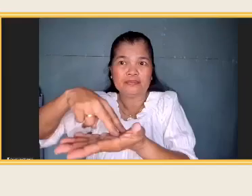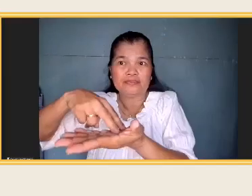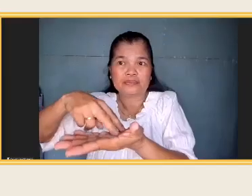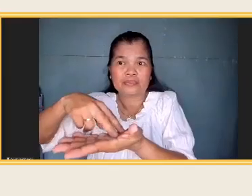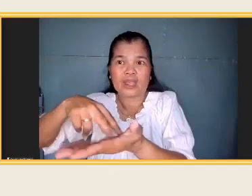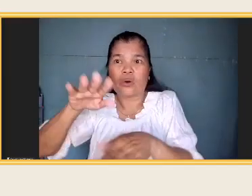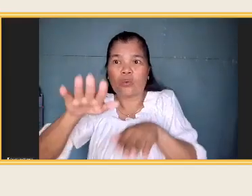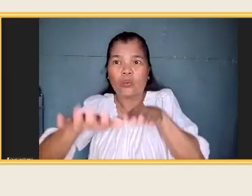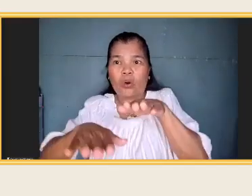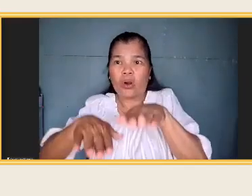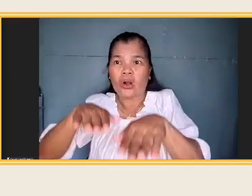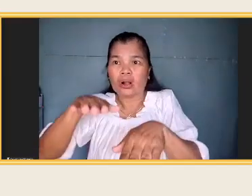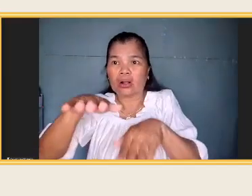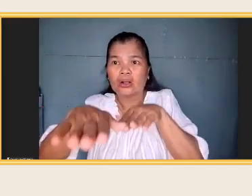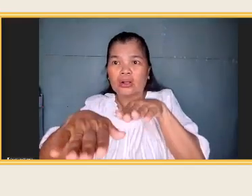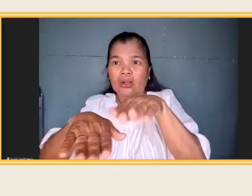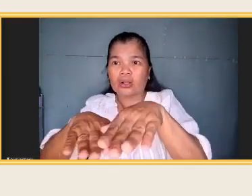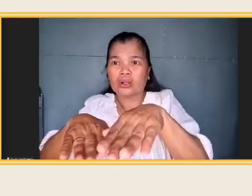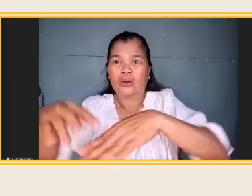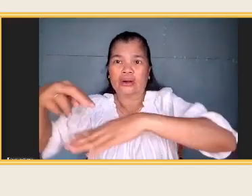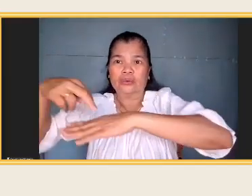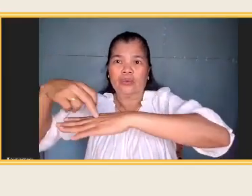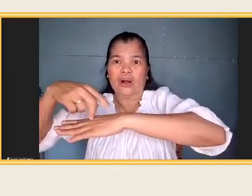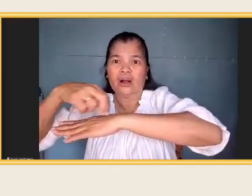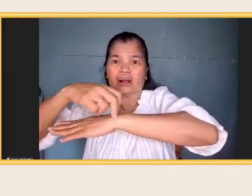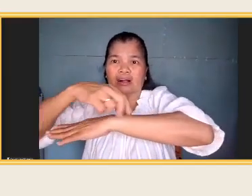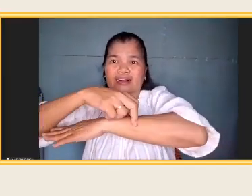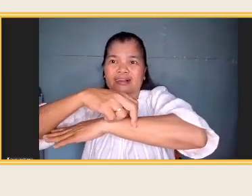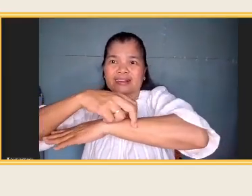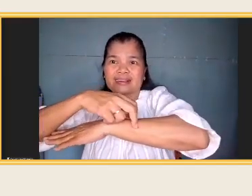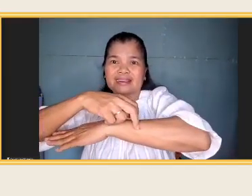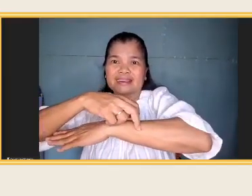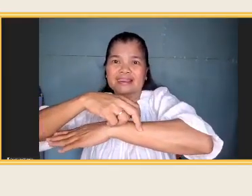jump, walk,